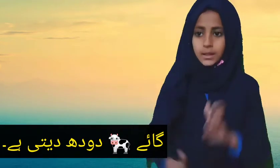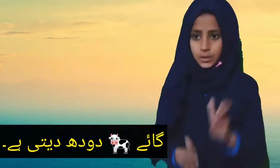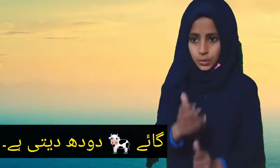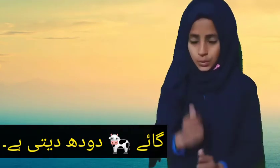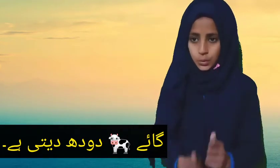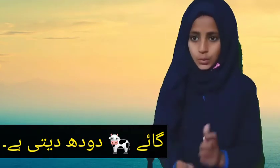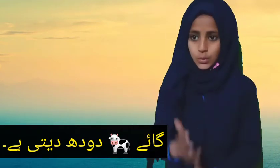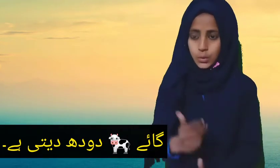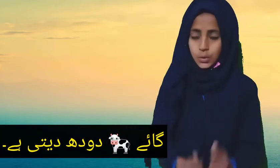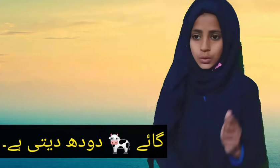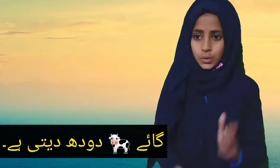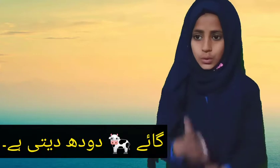दूध देती है।